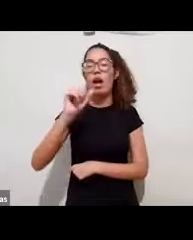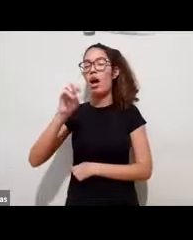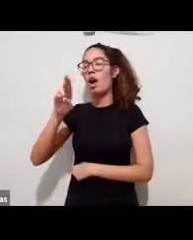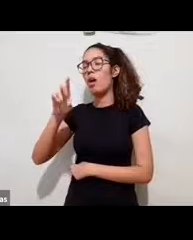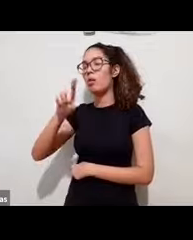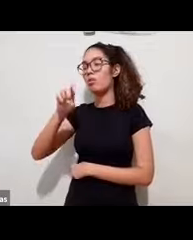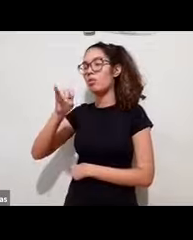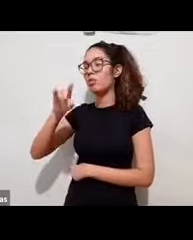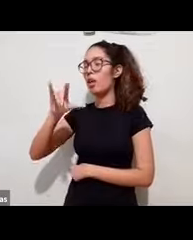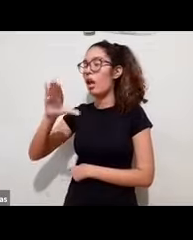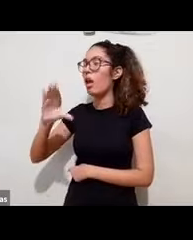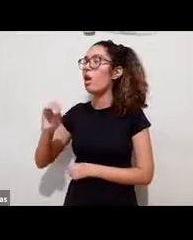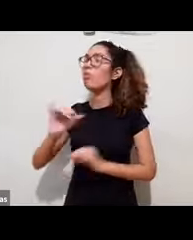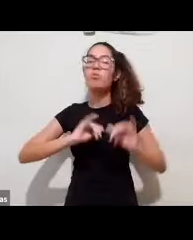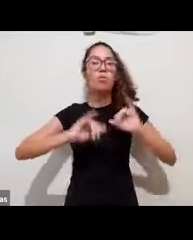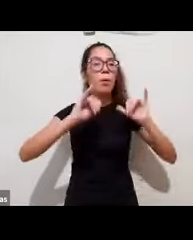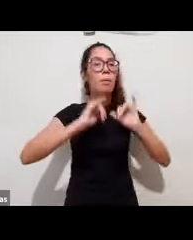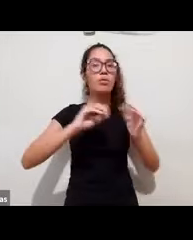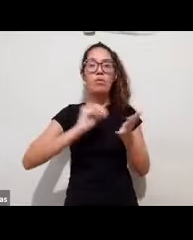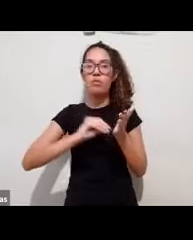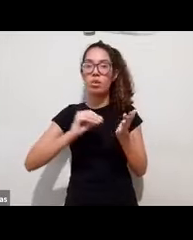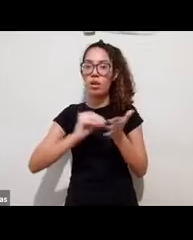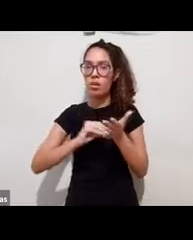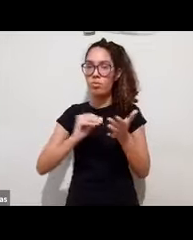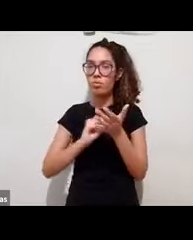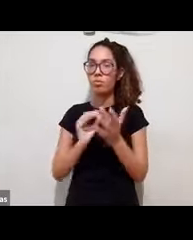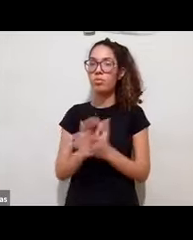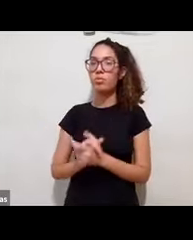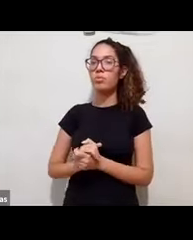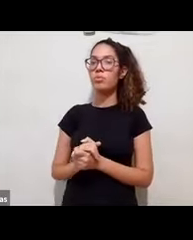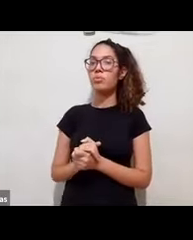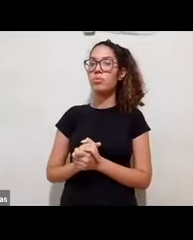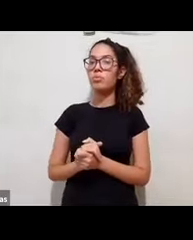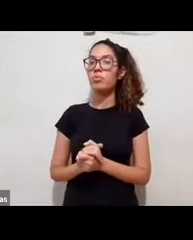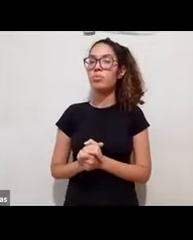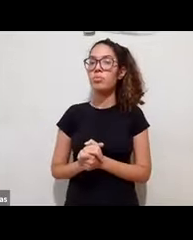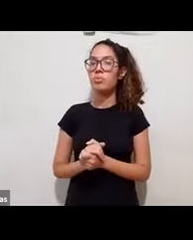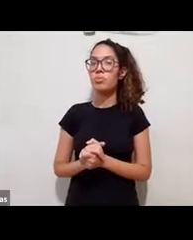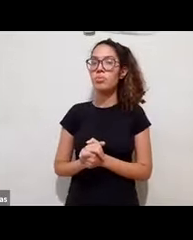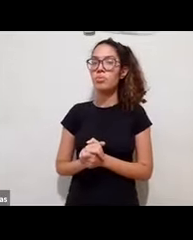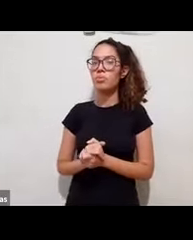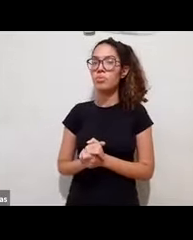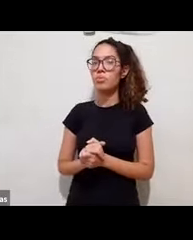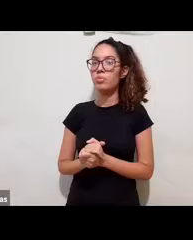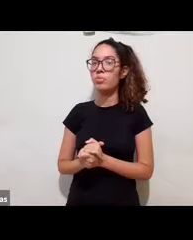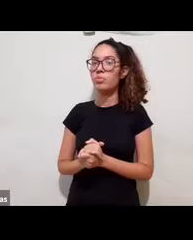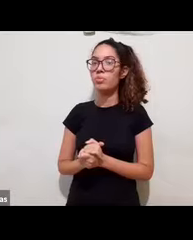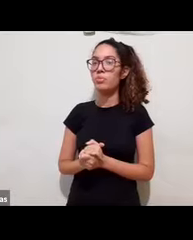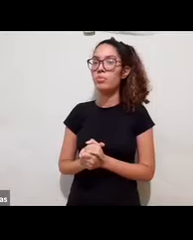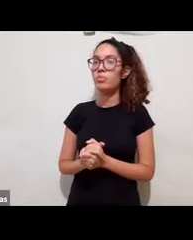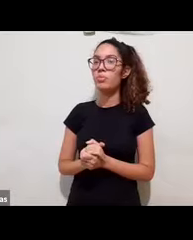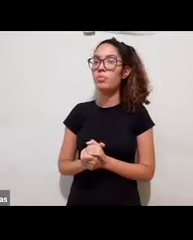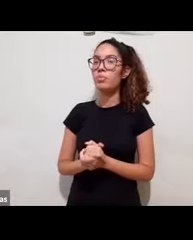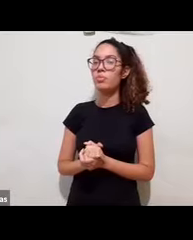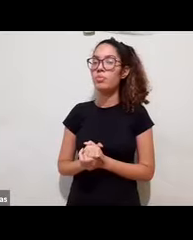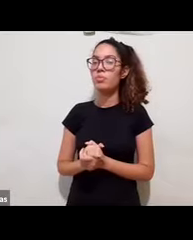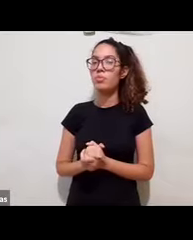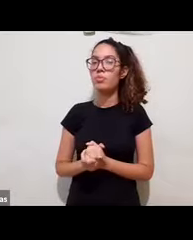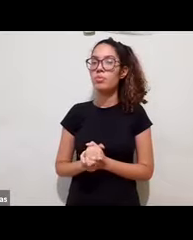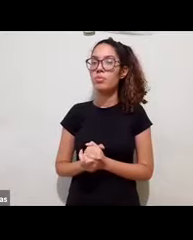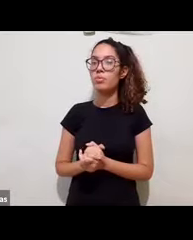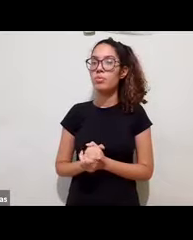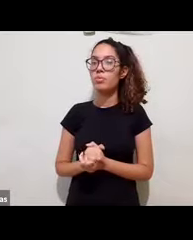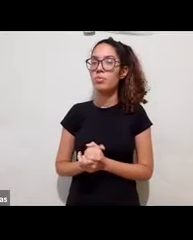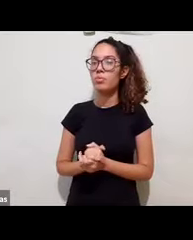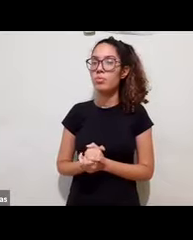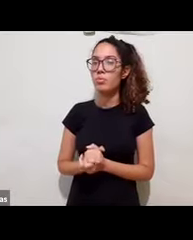de Fortaleza, né? E a gente vem acompanhando isso de forma sistemática, né? Provocando, enquanto movimento social,